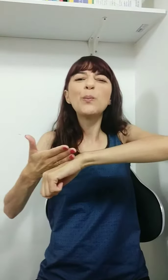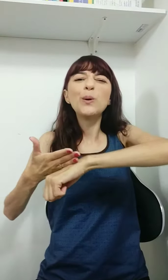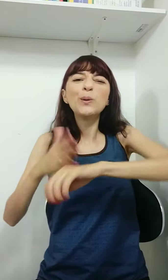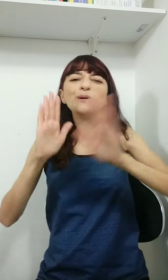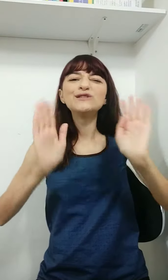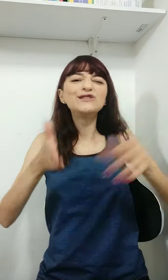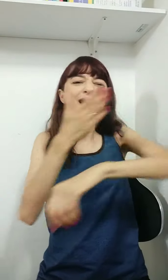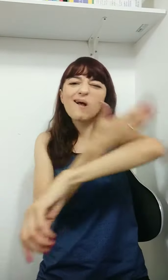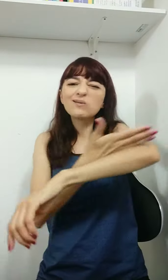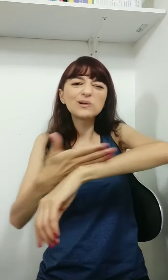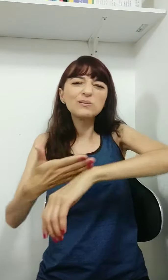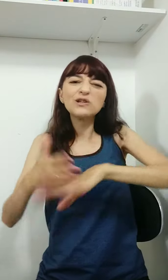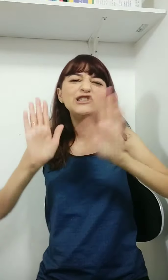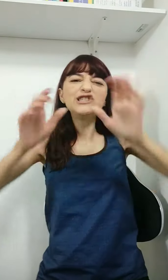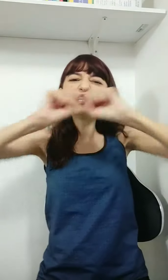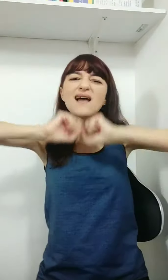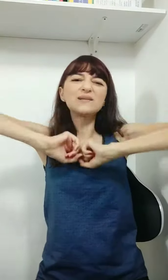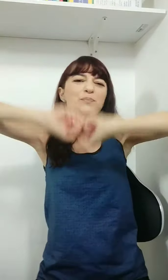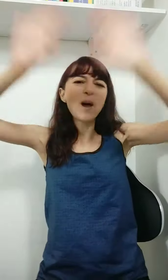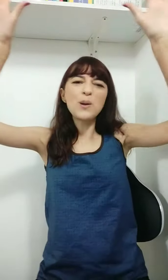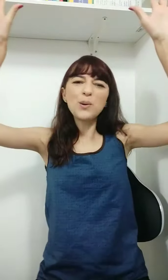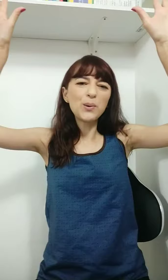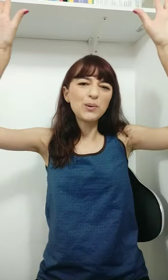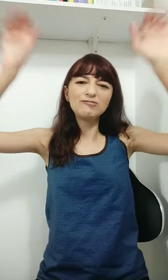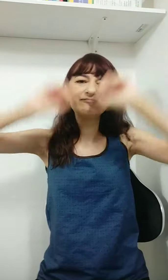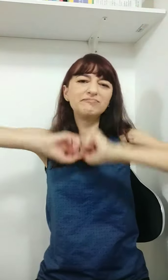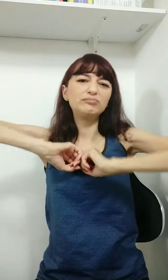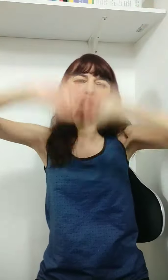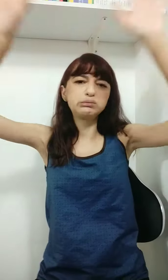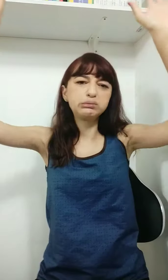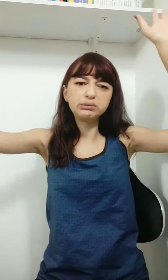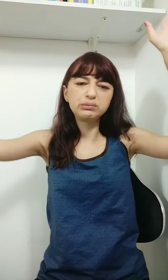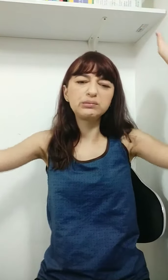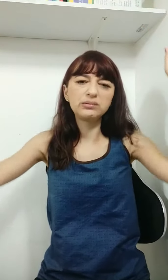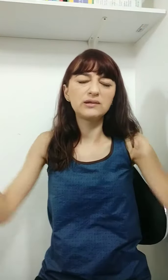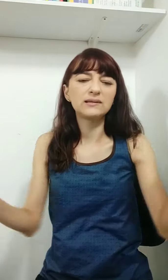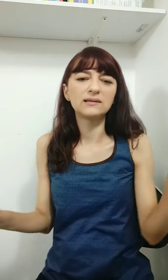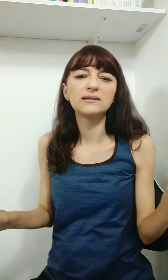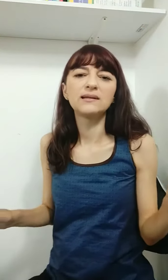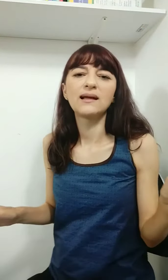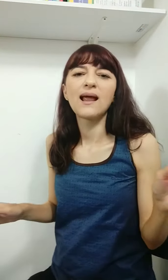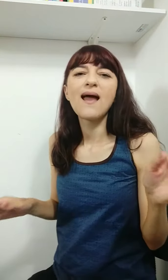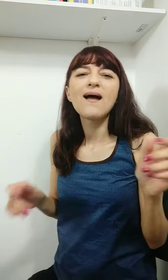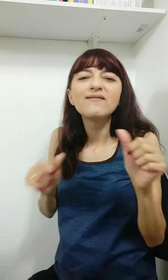É natural, tá? É natural que tenha essa pequena variação em um sinal, tá bom?